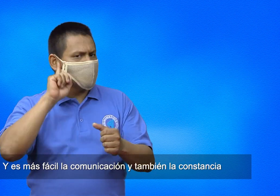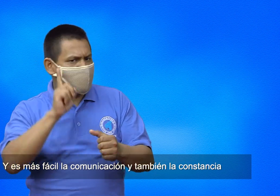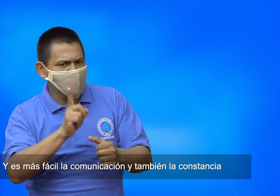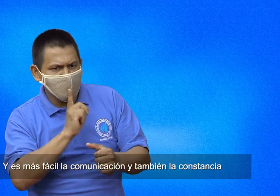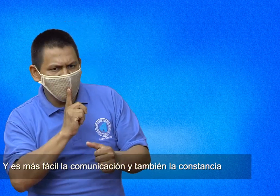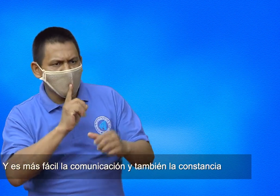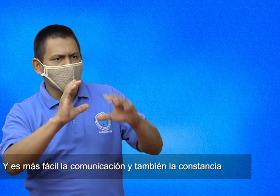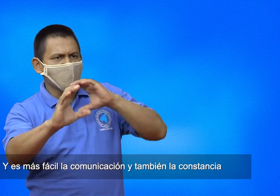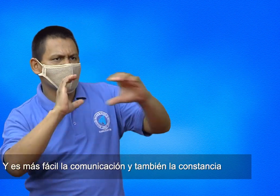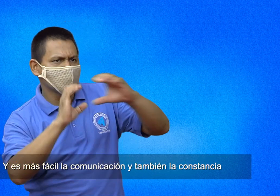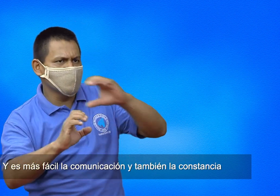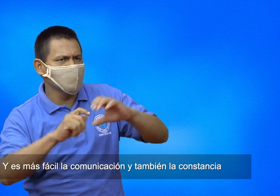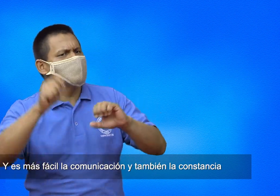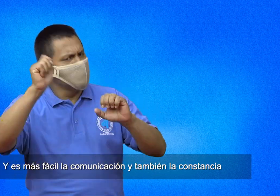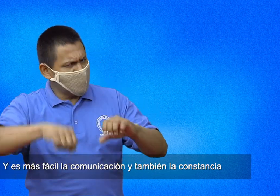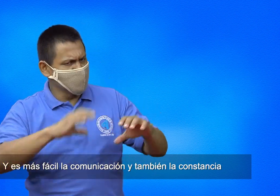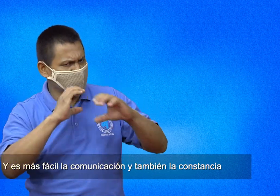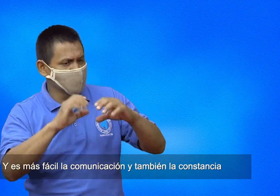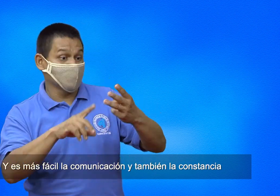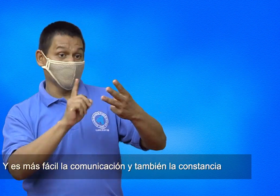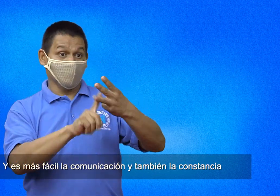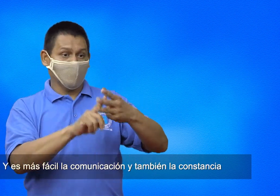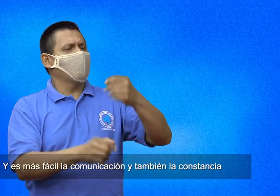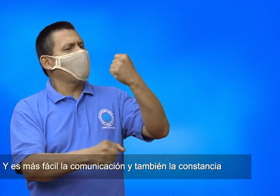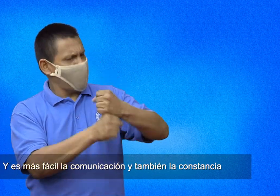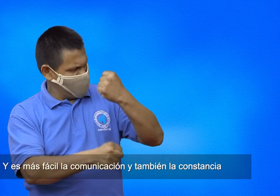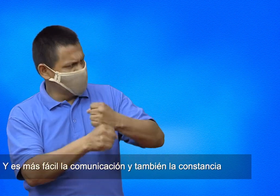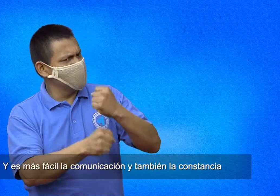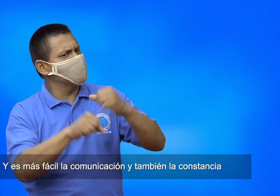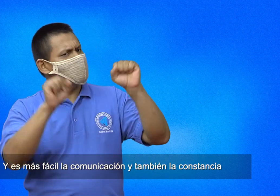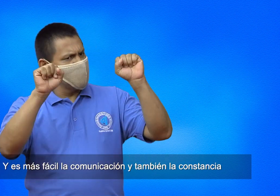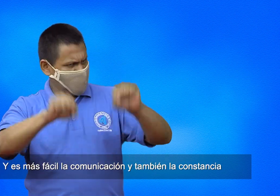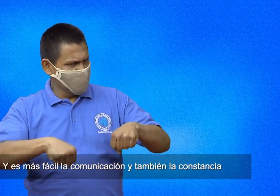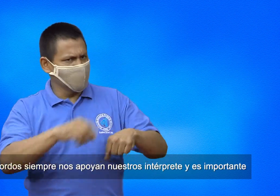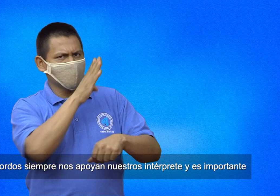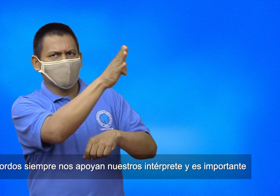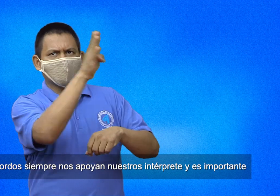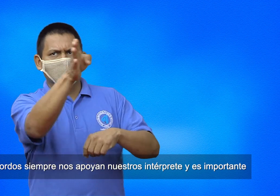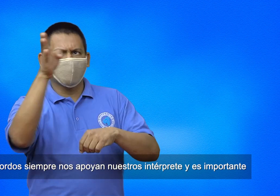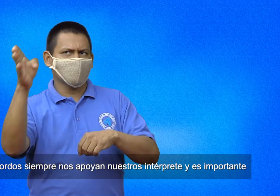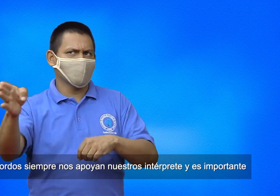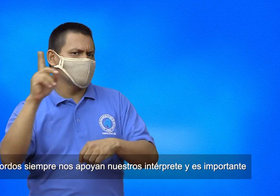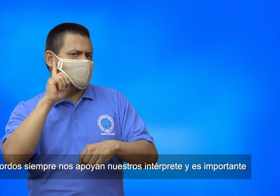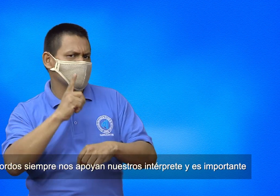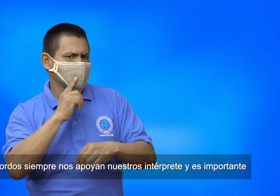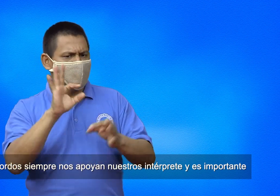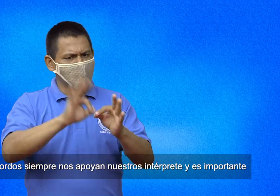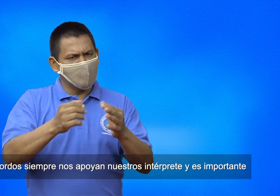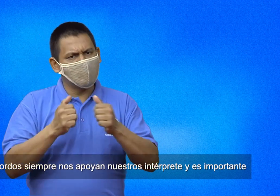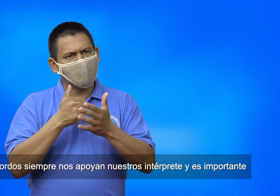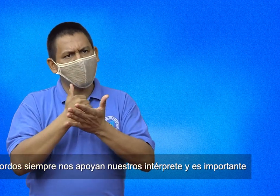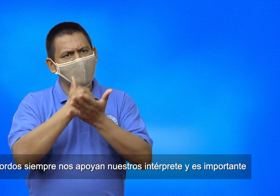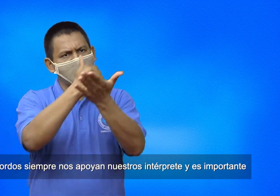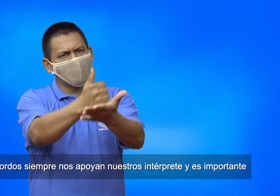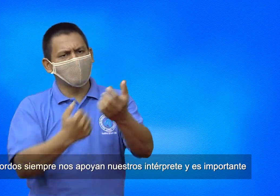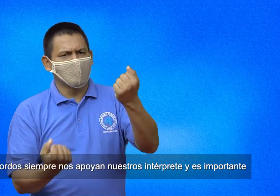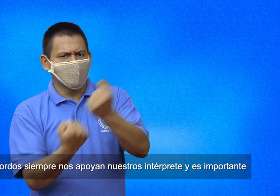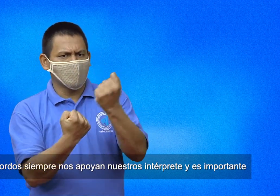y es más fácil la comunicación y también las constancias los sordos siempre nos apoyan nuestro